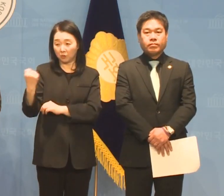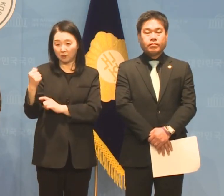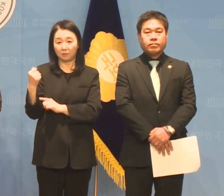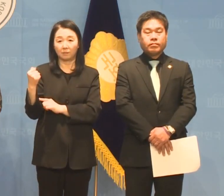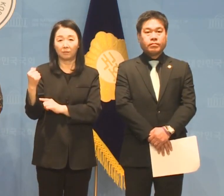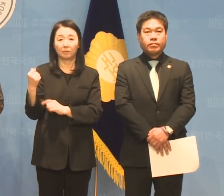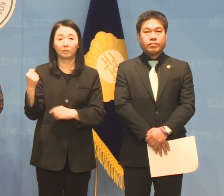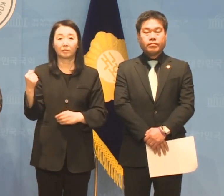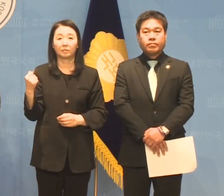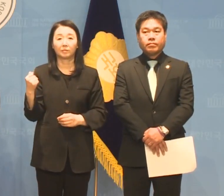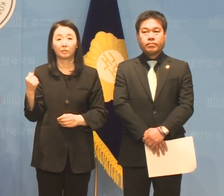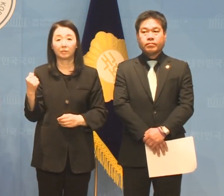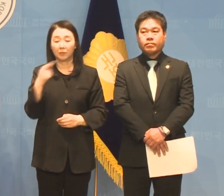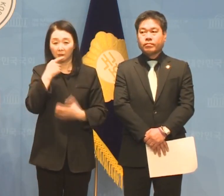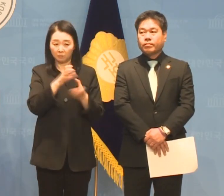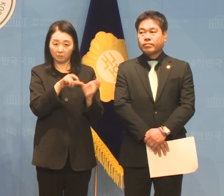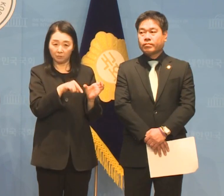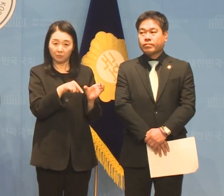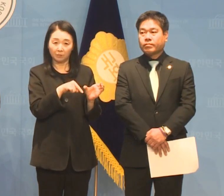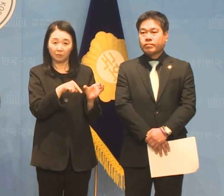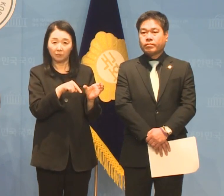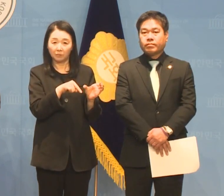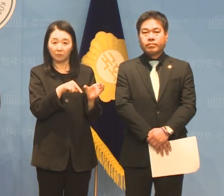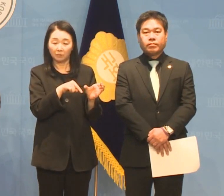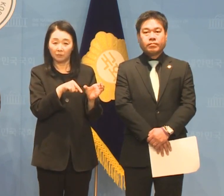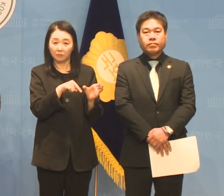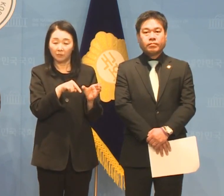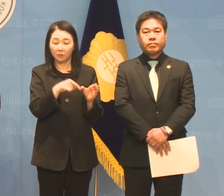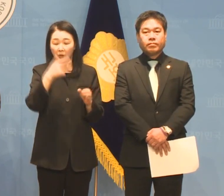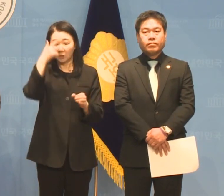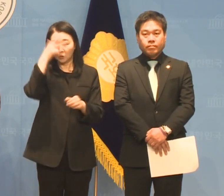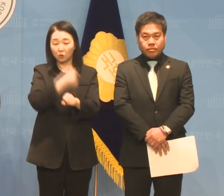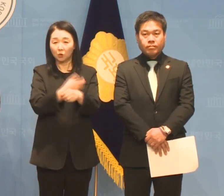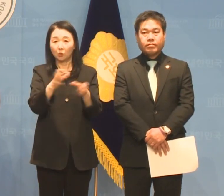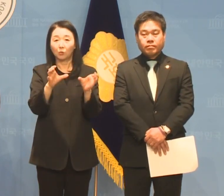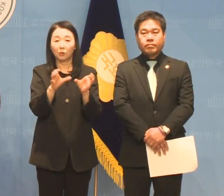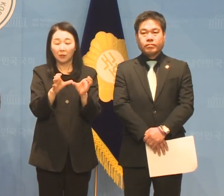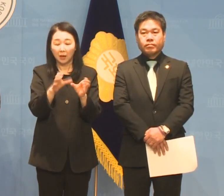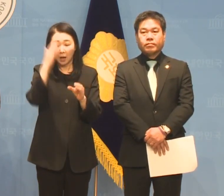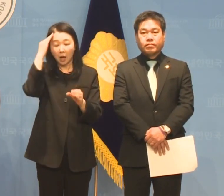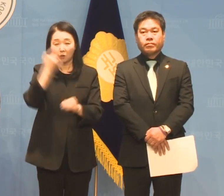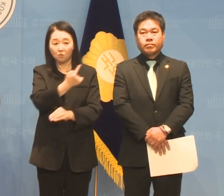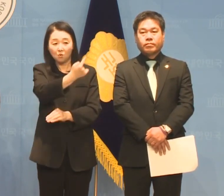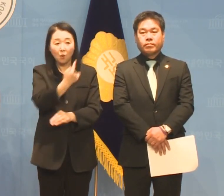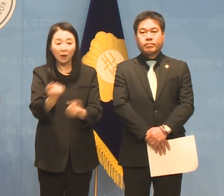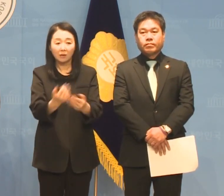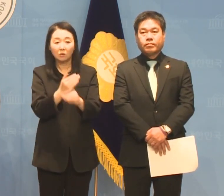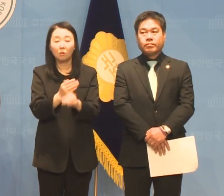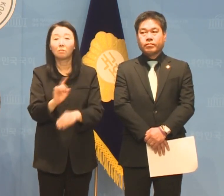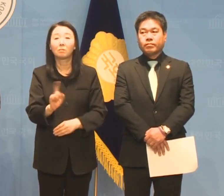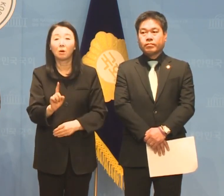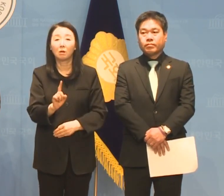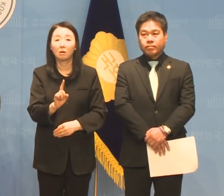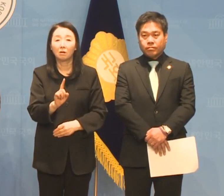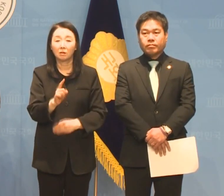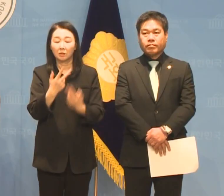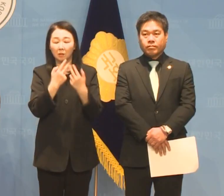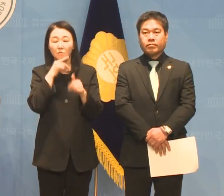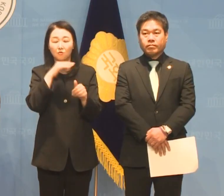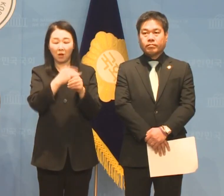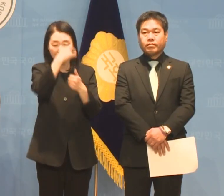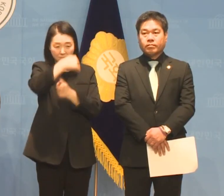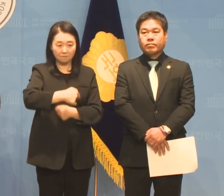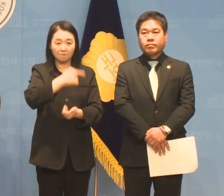국민의힘에서 더불어민주당이 조선노동당의 남한 출장소이냐 이재명 대표에게 북한의 지령을 받지